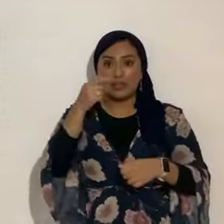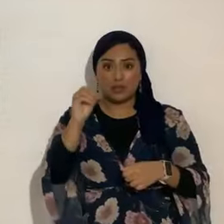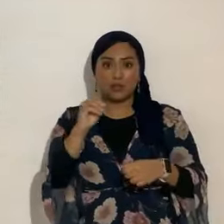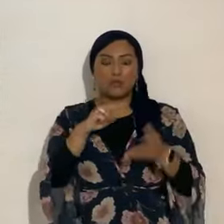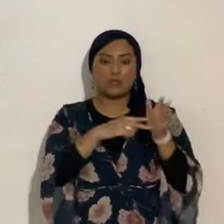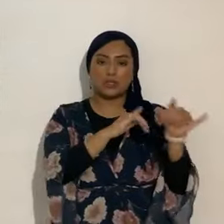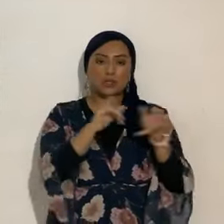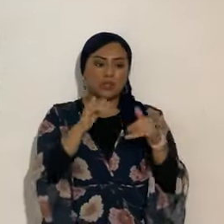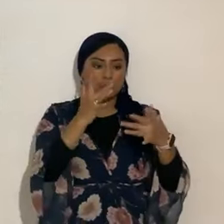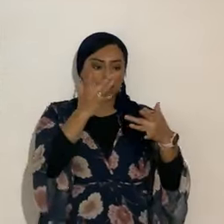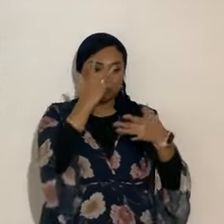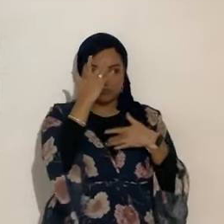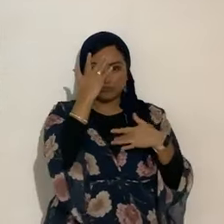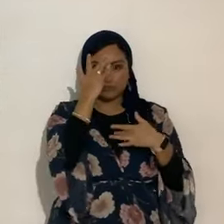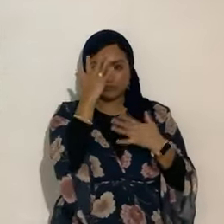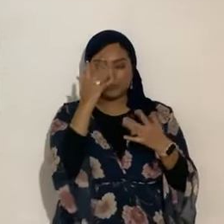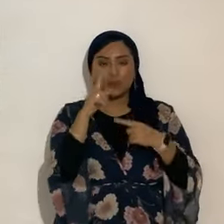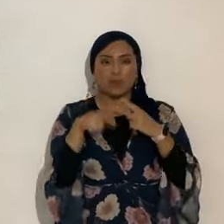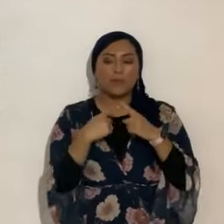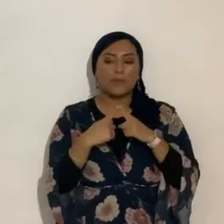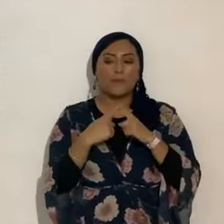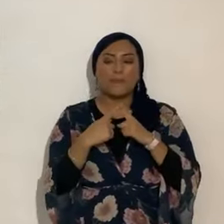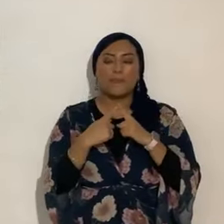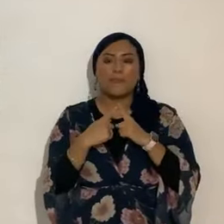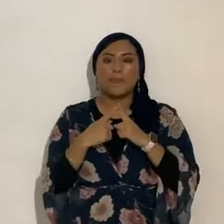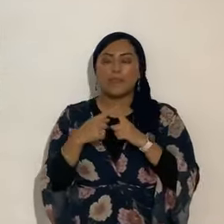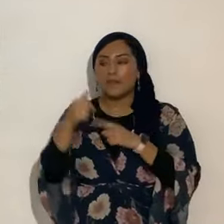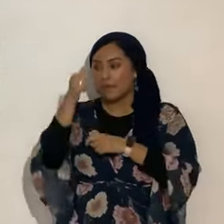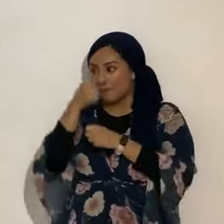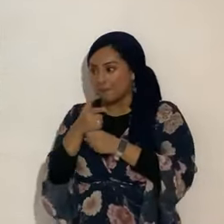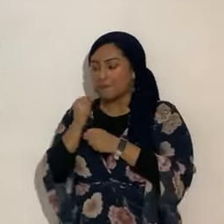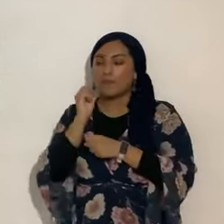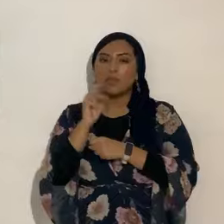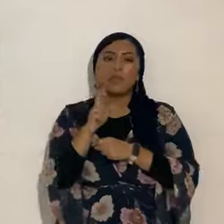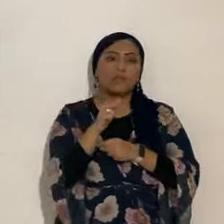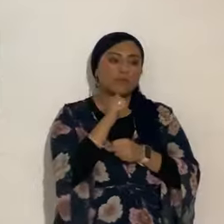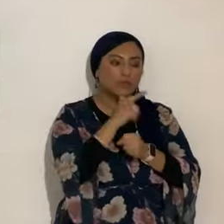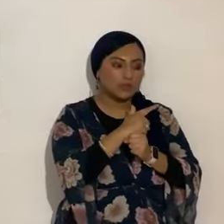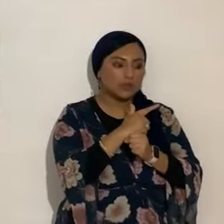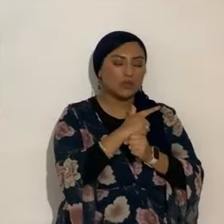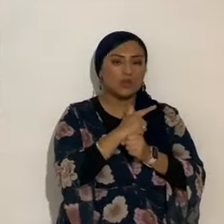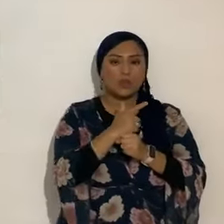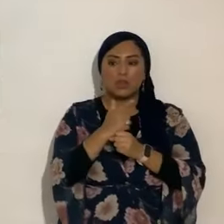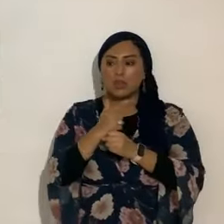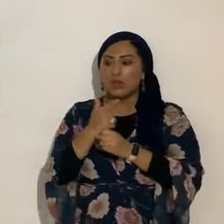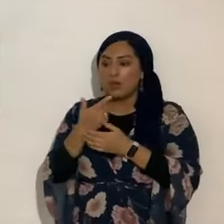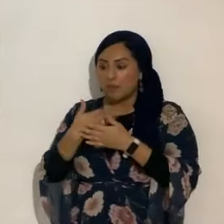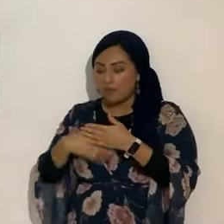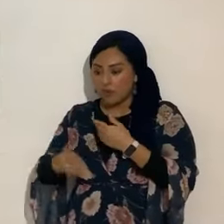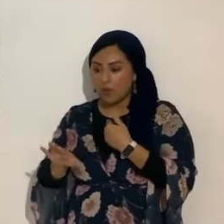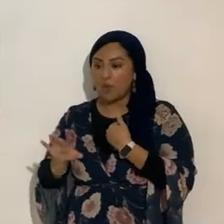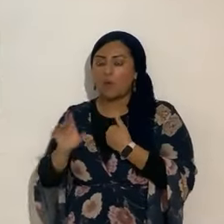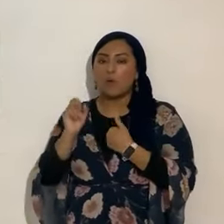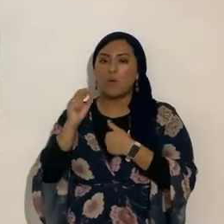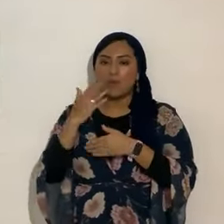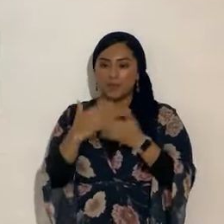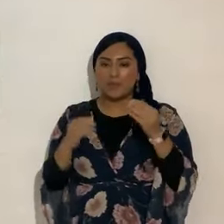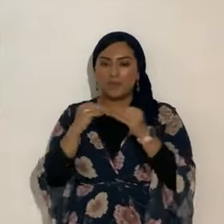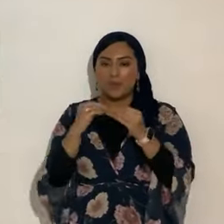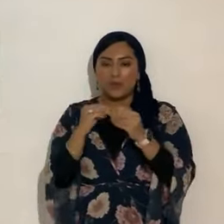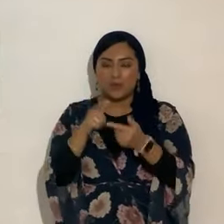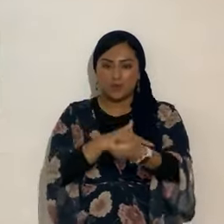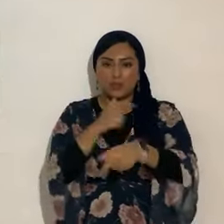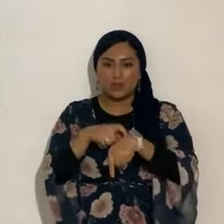enferma. Y entonces cuando un hermano o una hermana que van naciendo, o algunos que ya tienen un poquito de tiempo y me